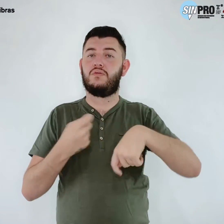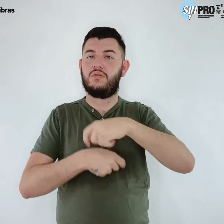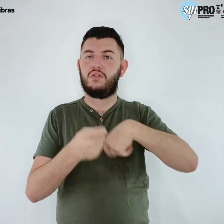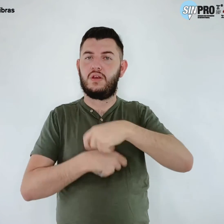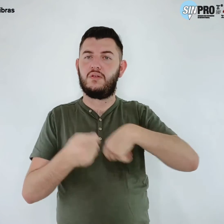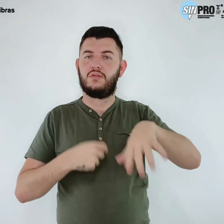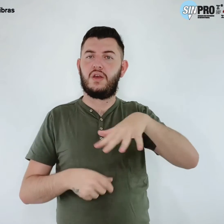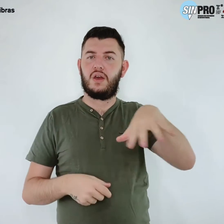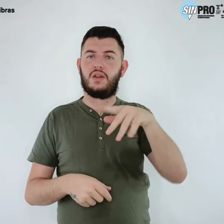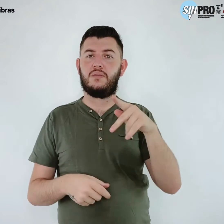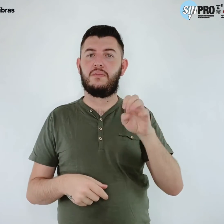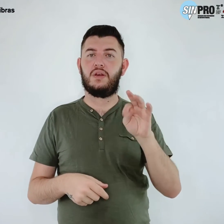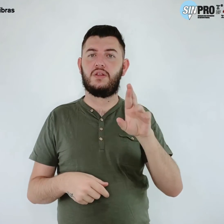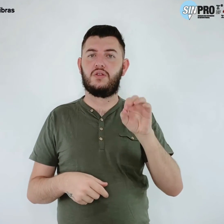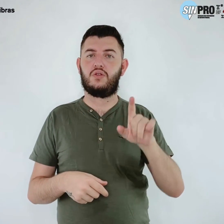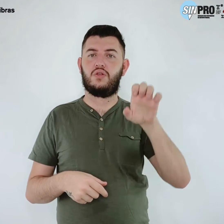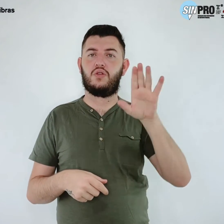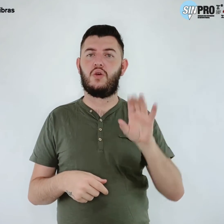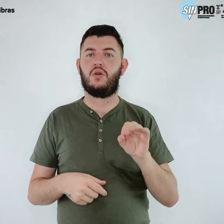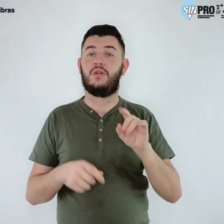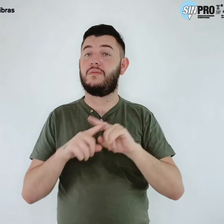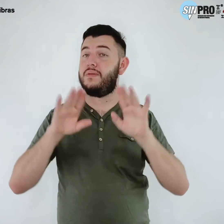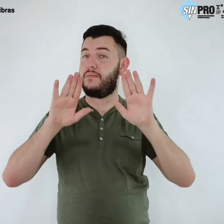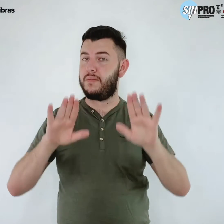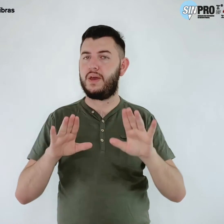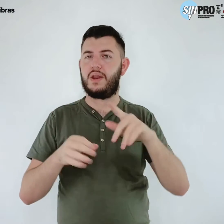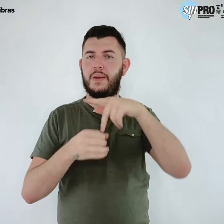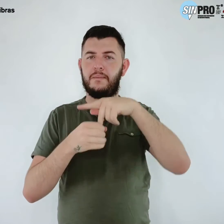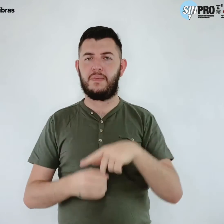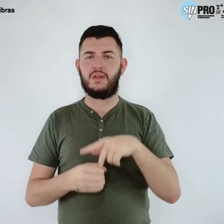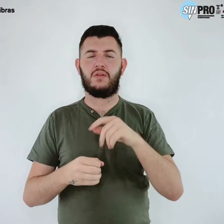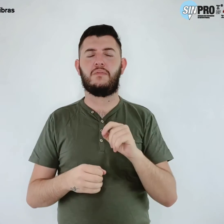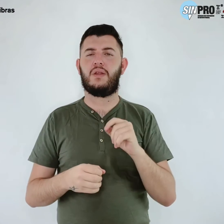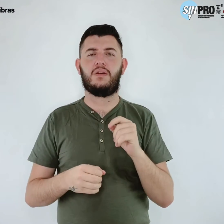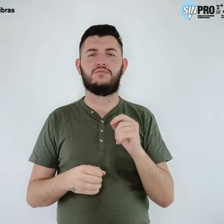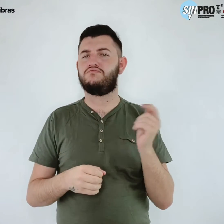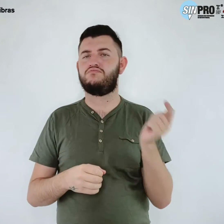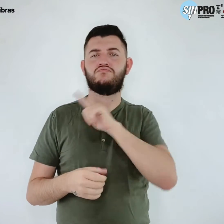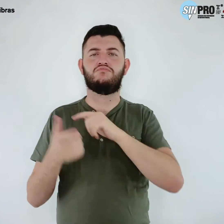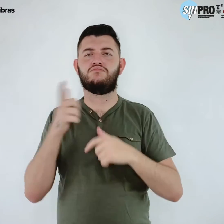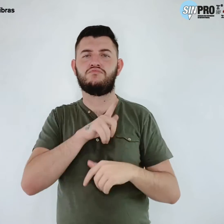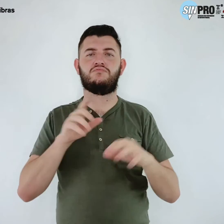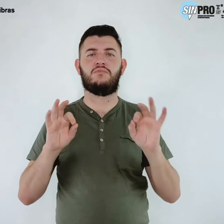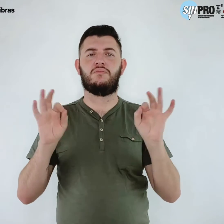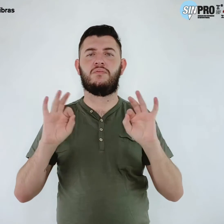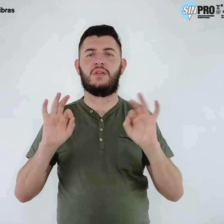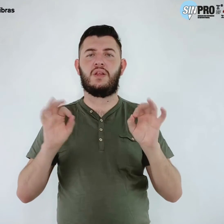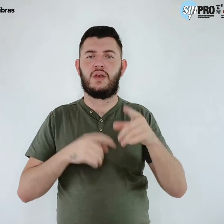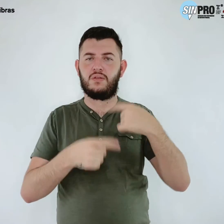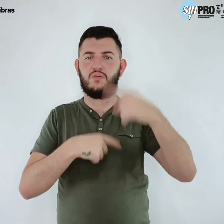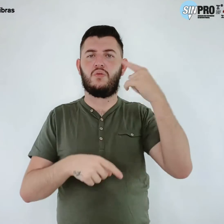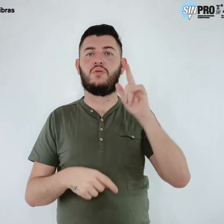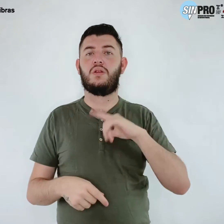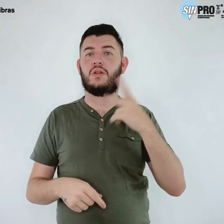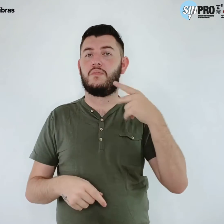dinheiro rapidamente no negócio do petróleo. A Petrobras não ganha com a política